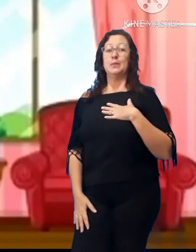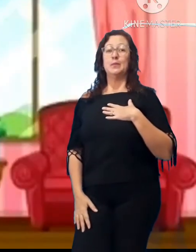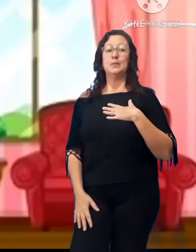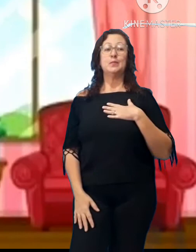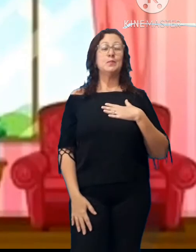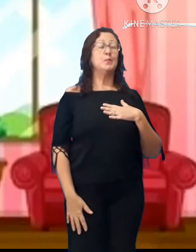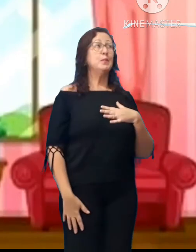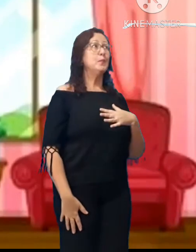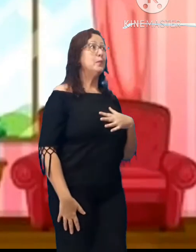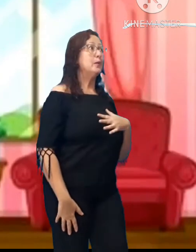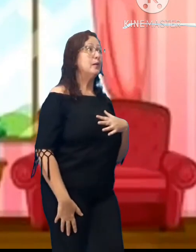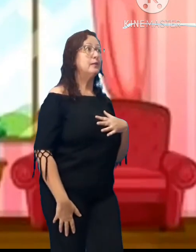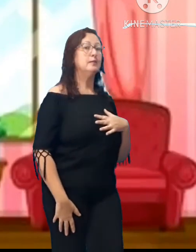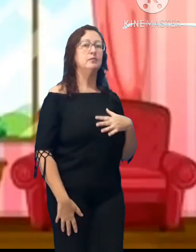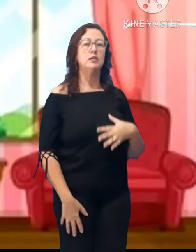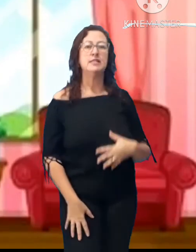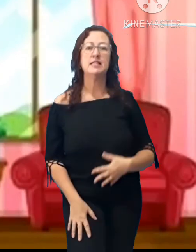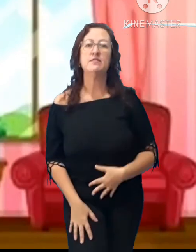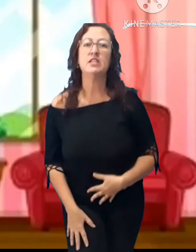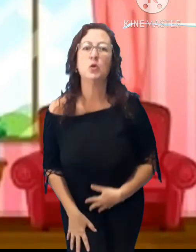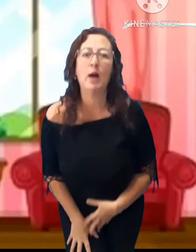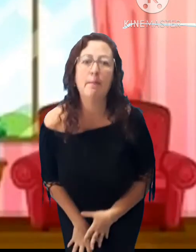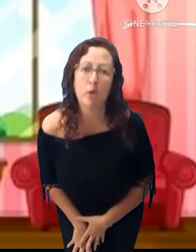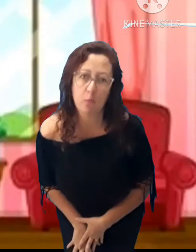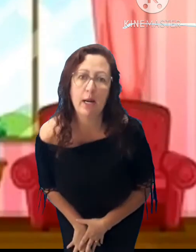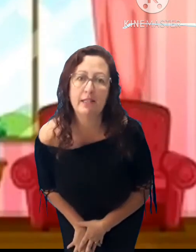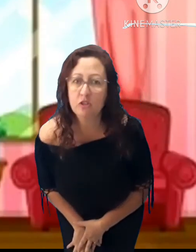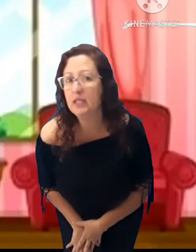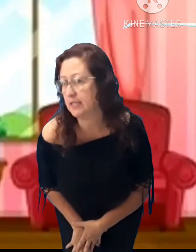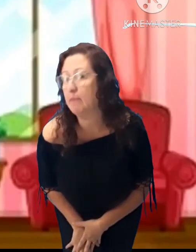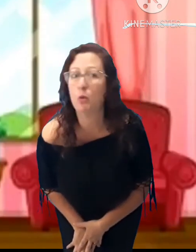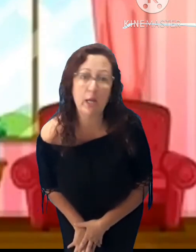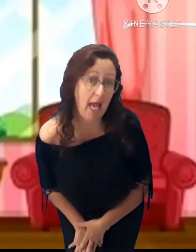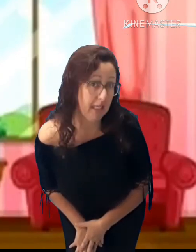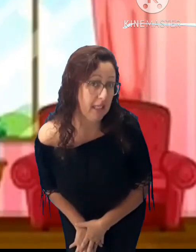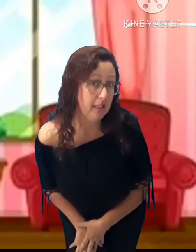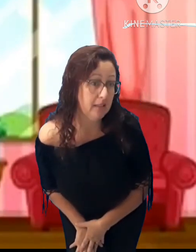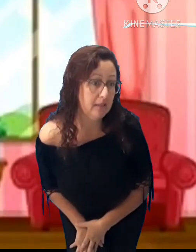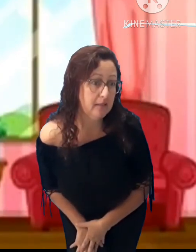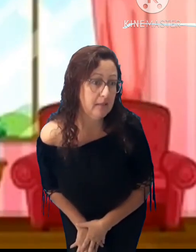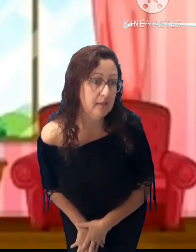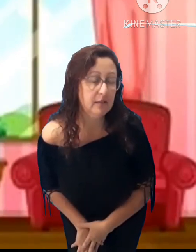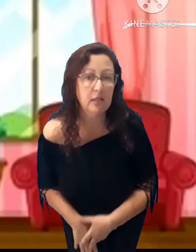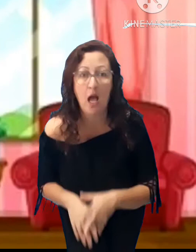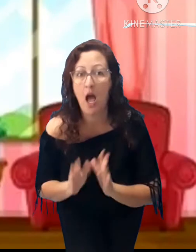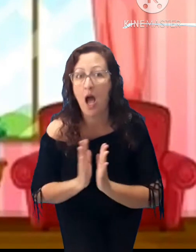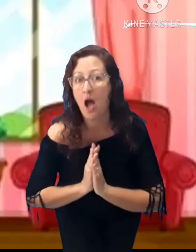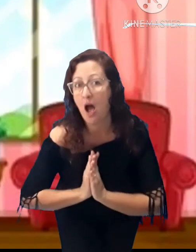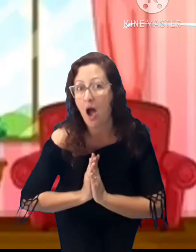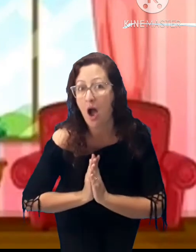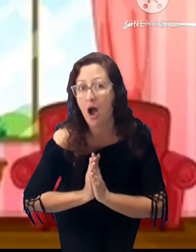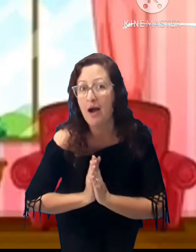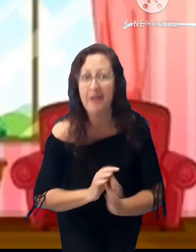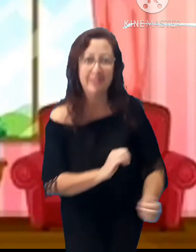E no dia seguinte, vocês viram a borboletinha por aí? Não!